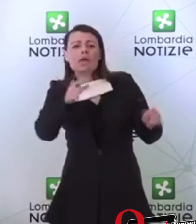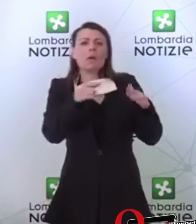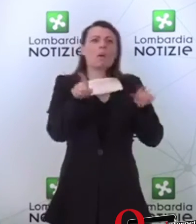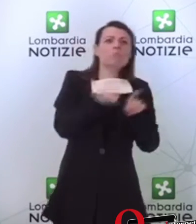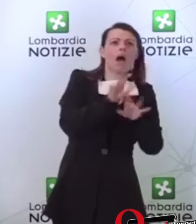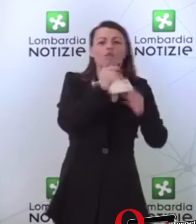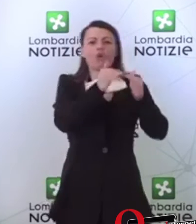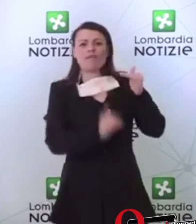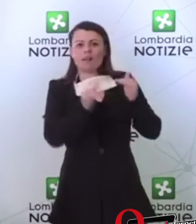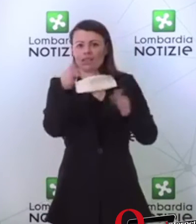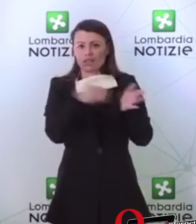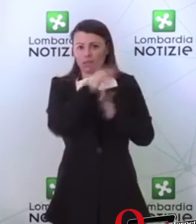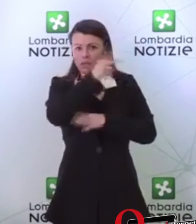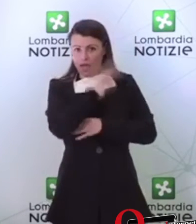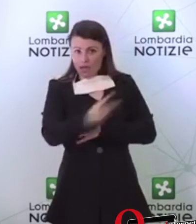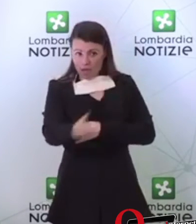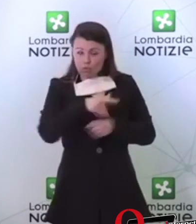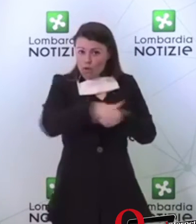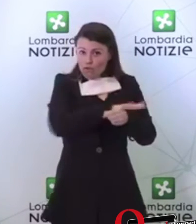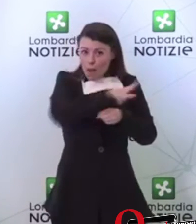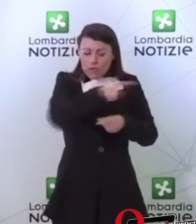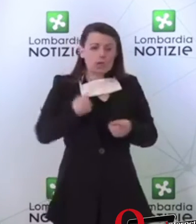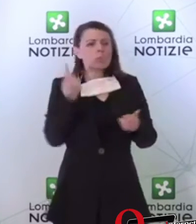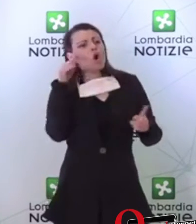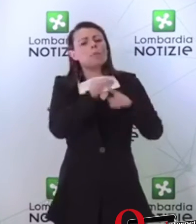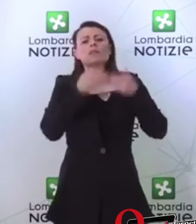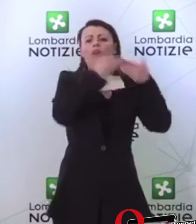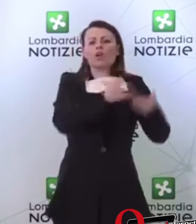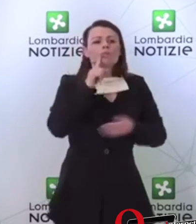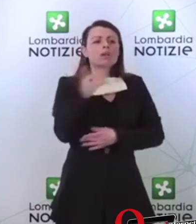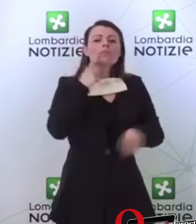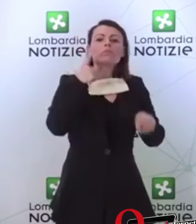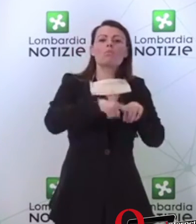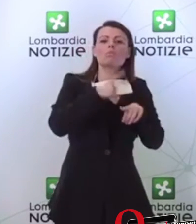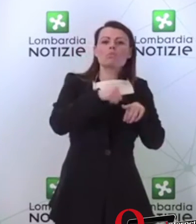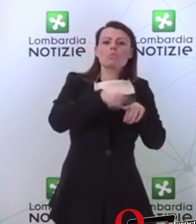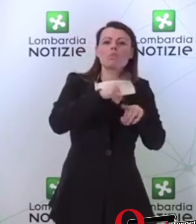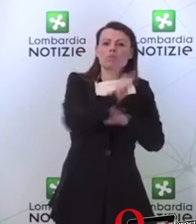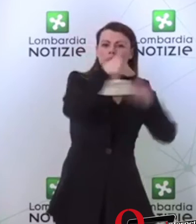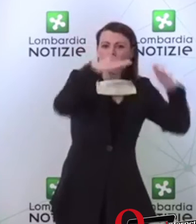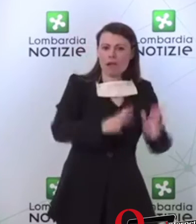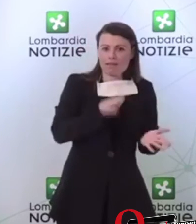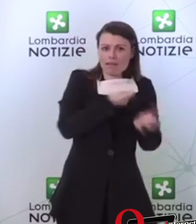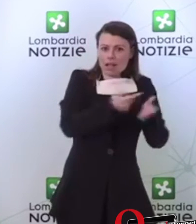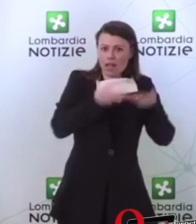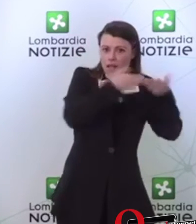per A, sostegno al pagamento del mutuo per l'acquisto della prima casa, B, acquisto